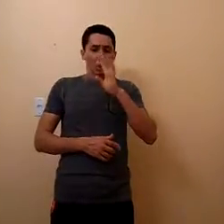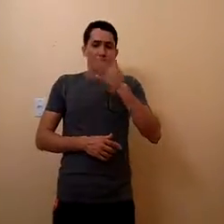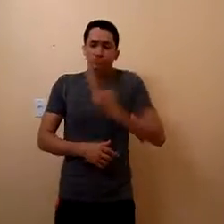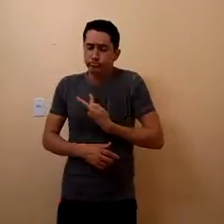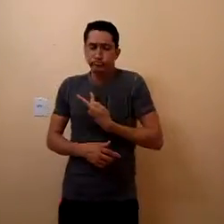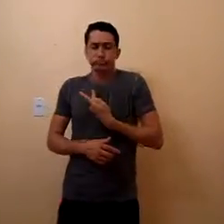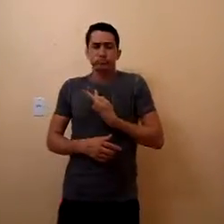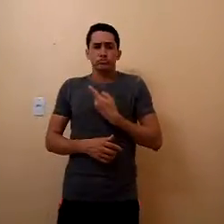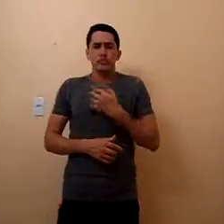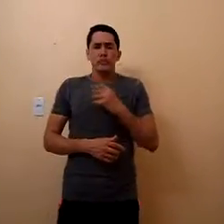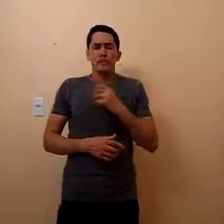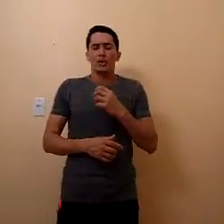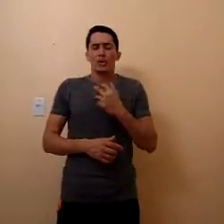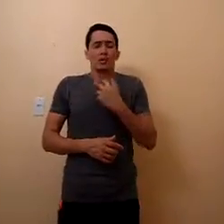intenção nenhuma de matar ninguém.